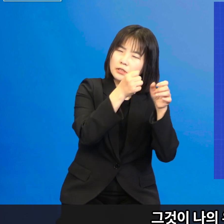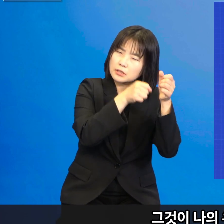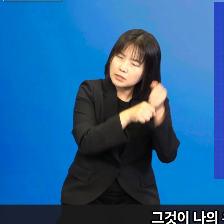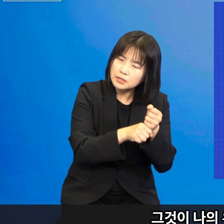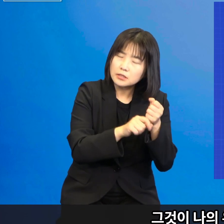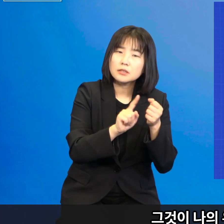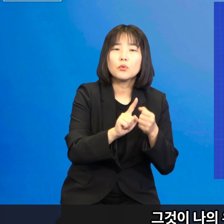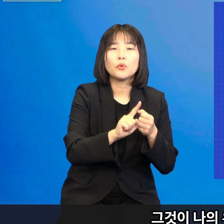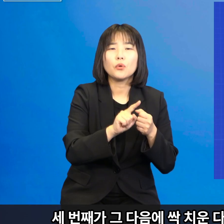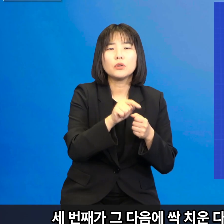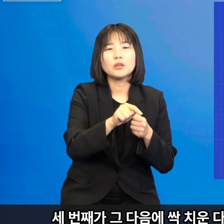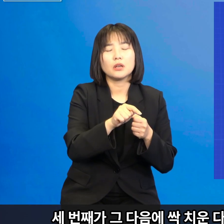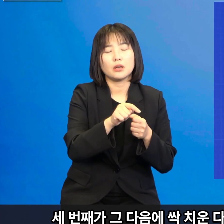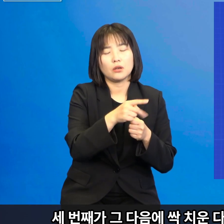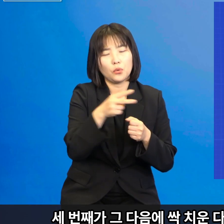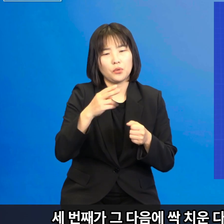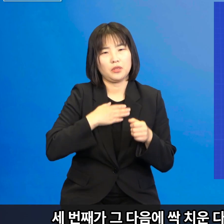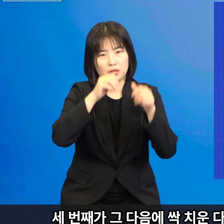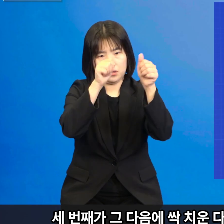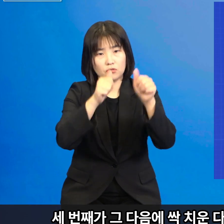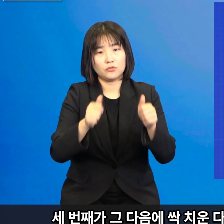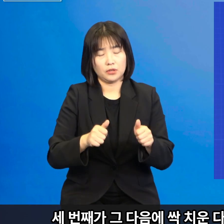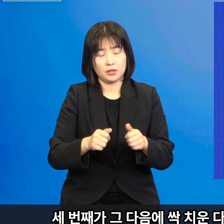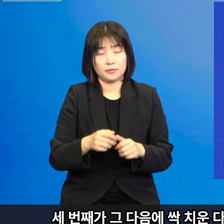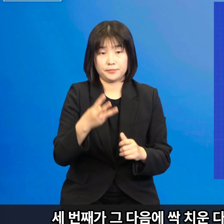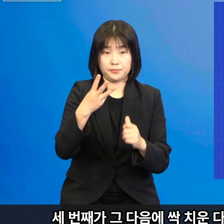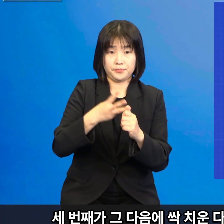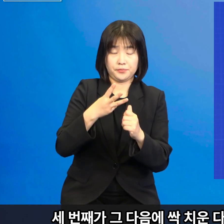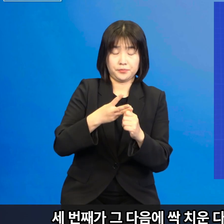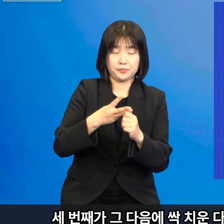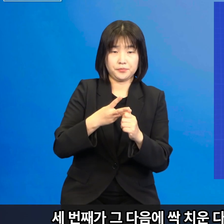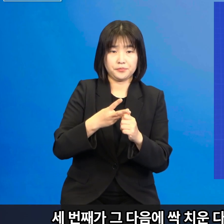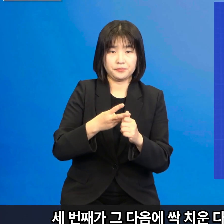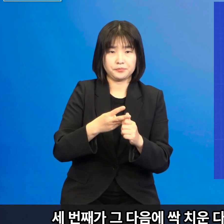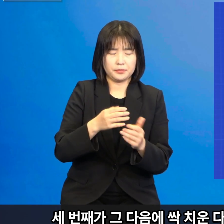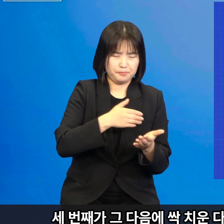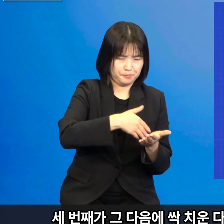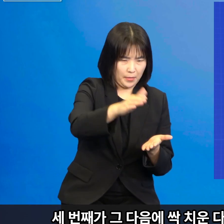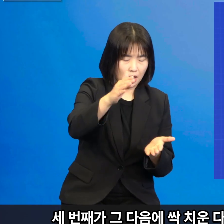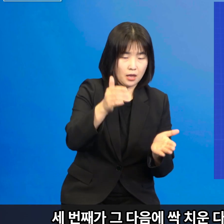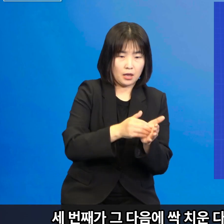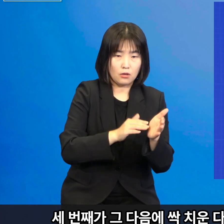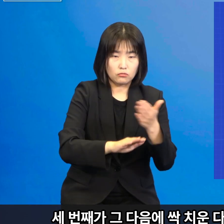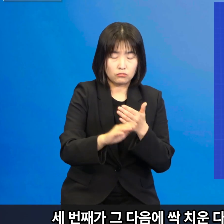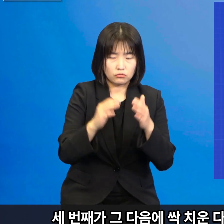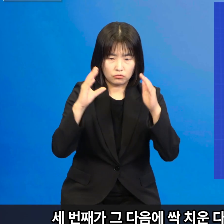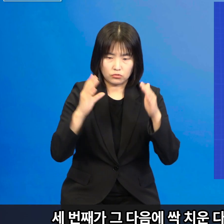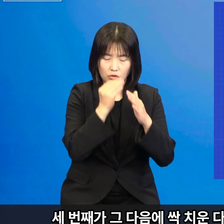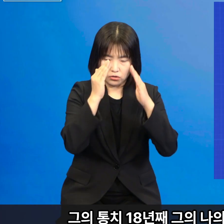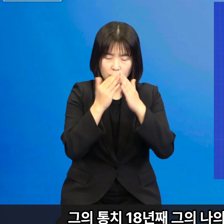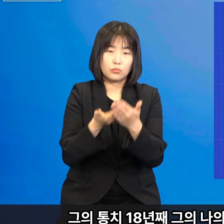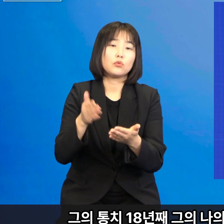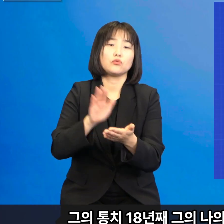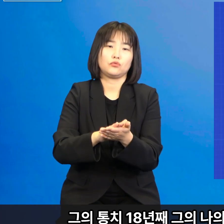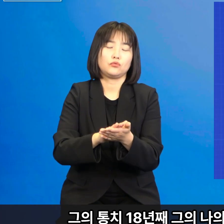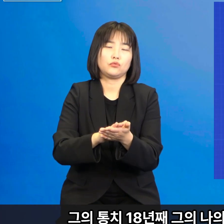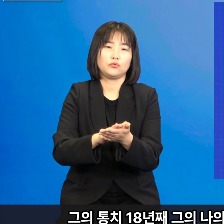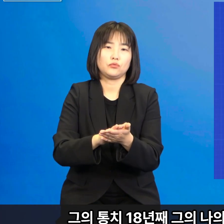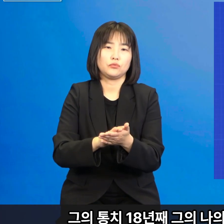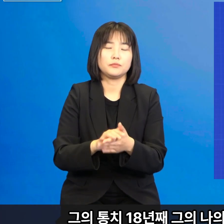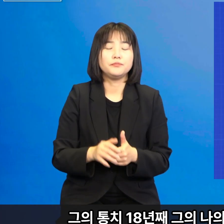나의 우상인 거예요. 세 번째가 그 다음에 싹 치운 다음에 성전을 보수하는 것입니다. 그의